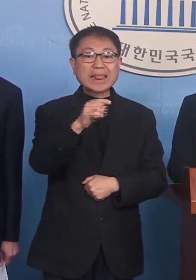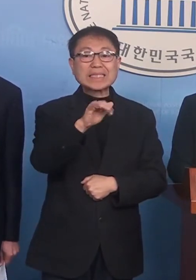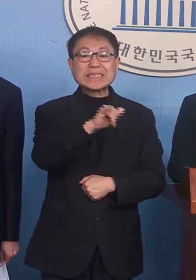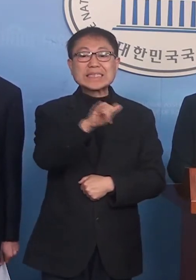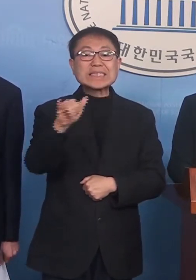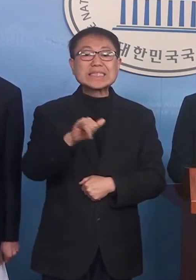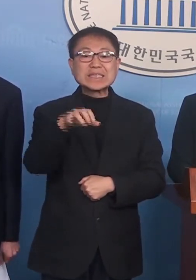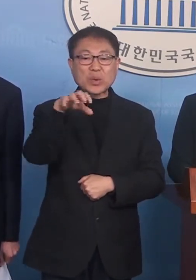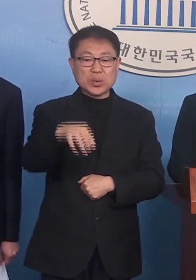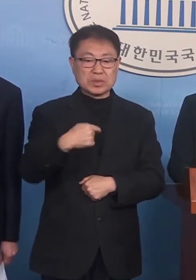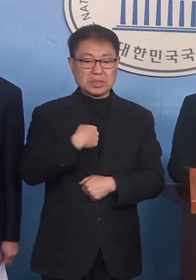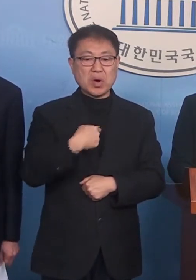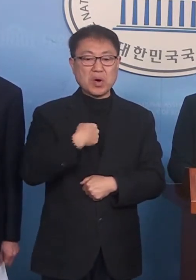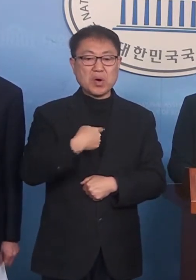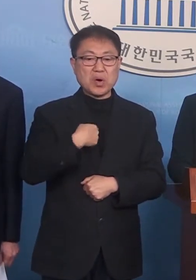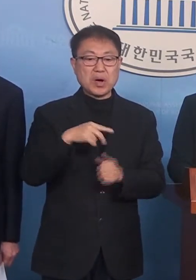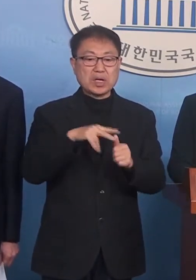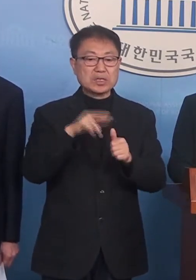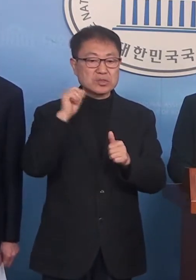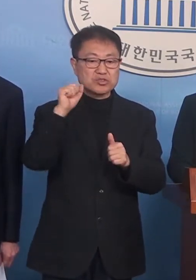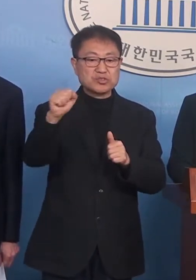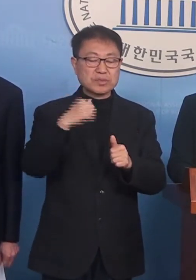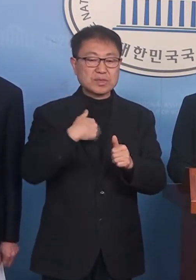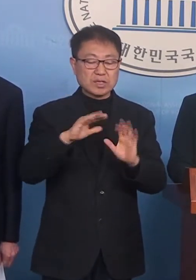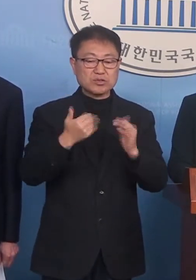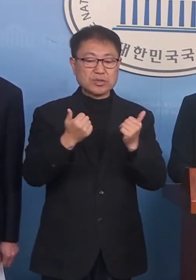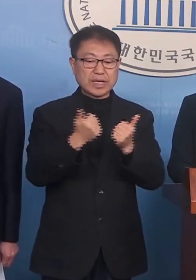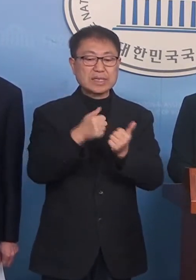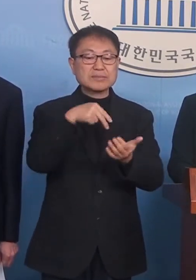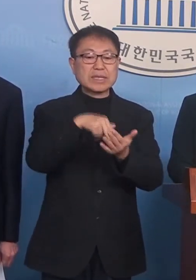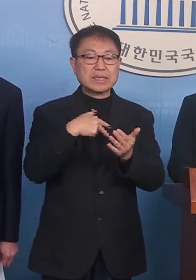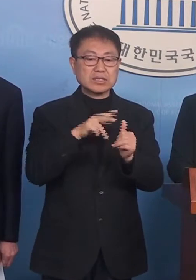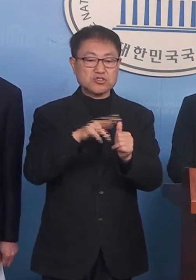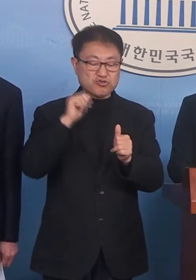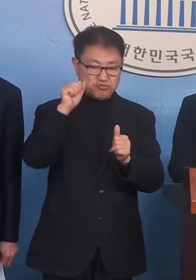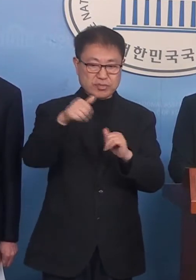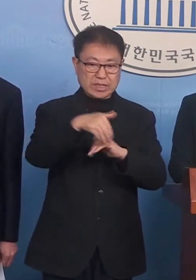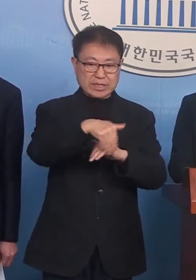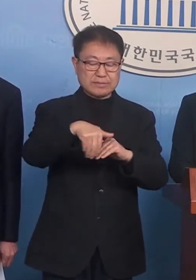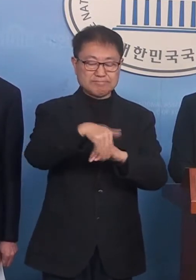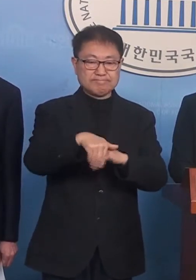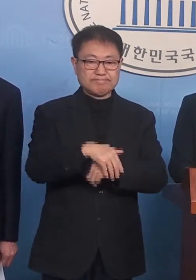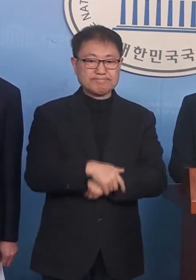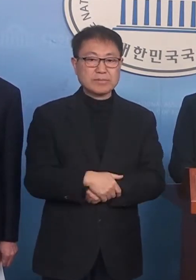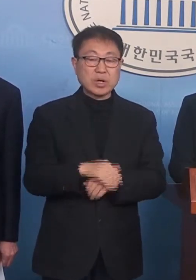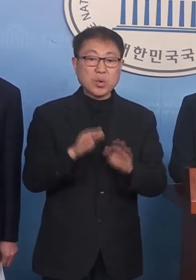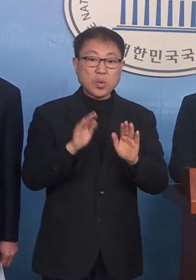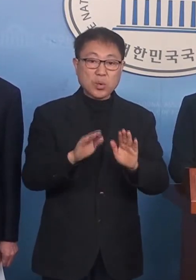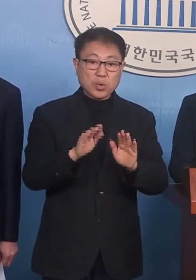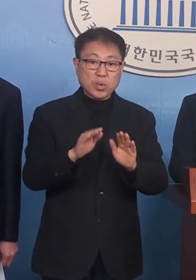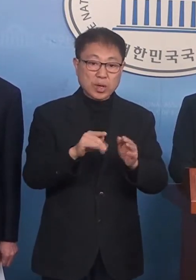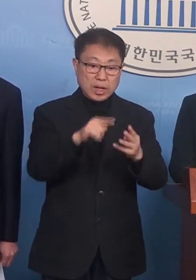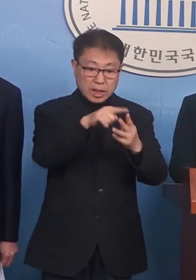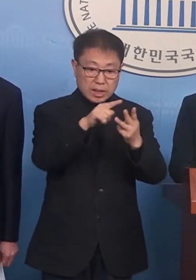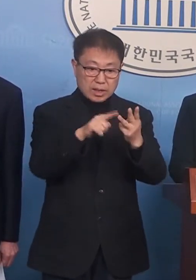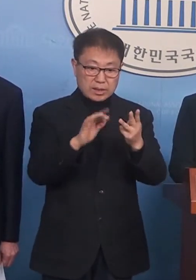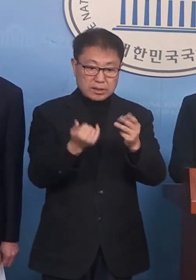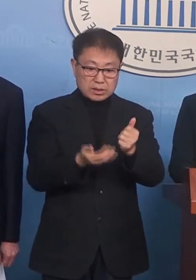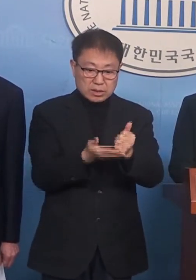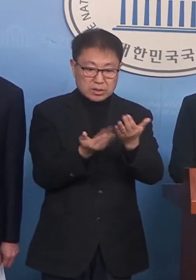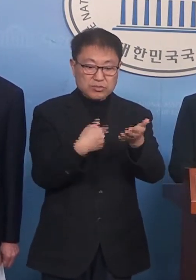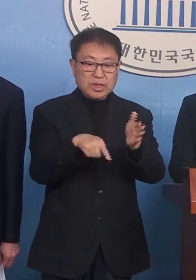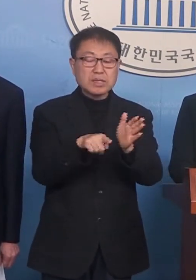의뢰 저 추혜선이 현역 의원 국회의원 추혜선이 출마를 합니다. 오늘 또 새 출마자들을